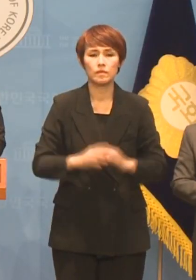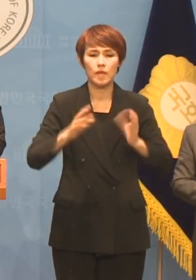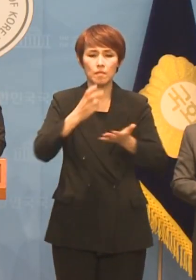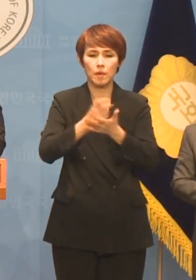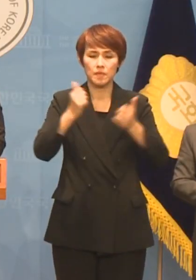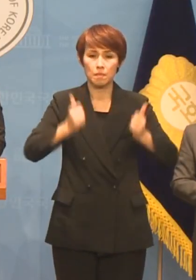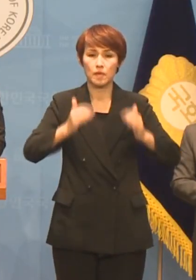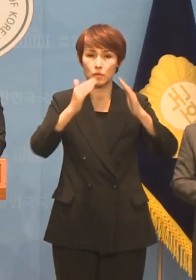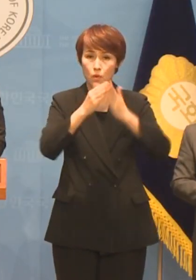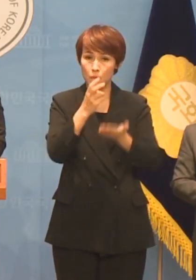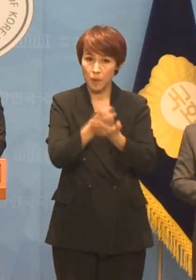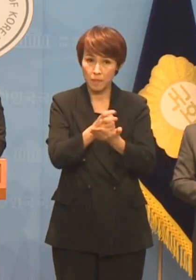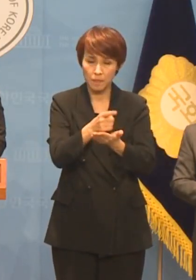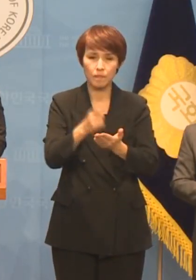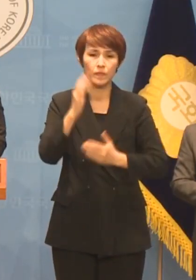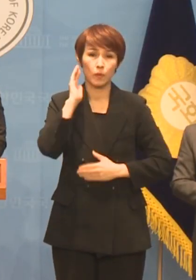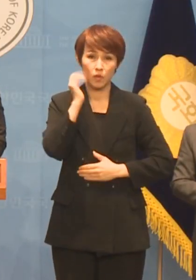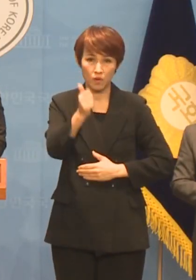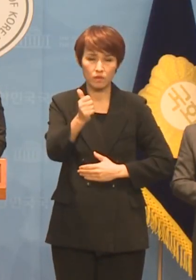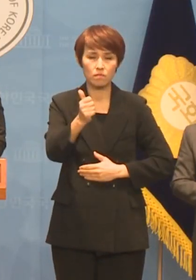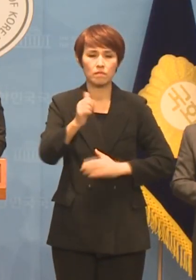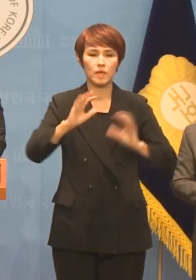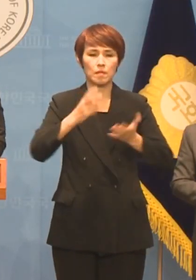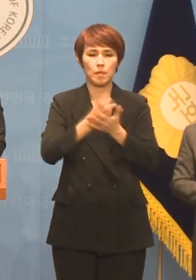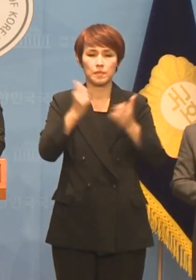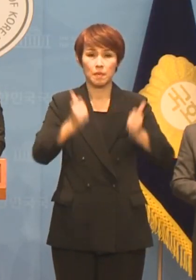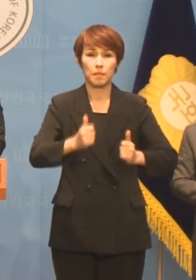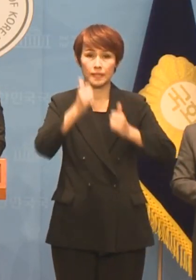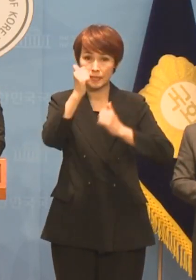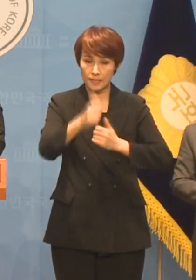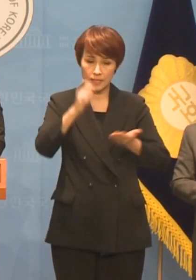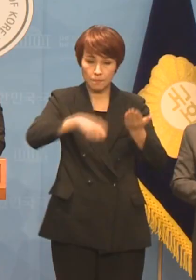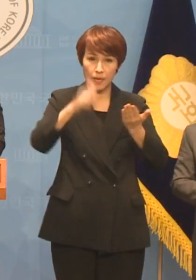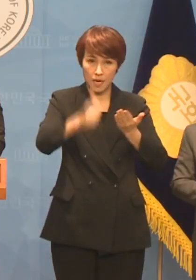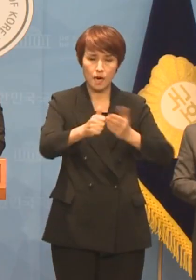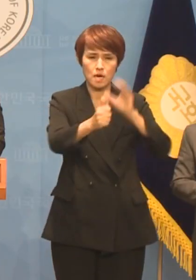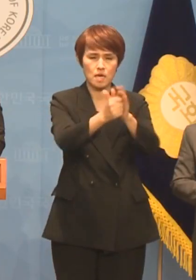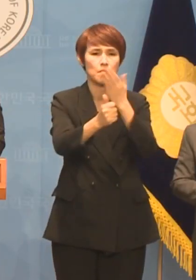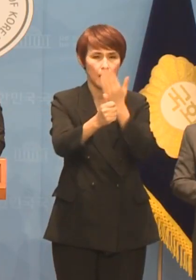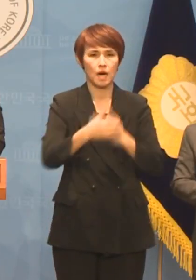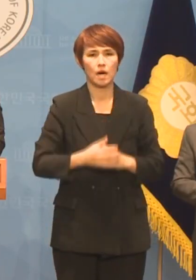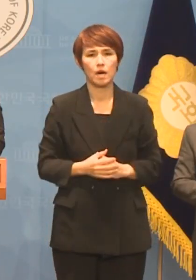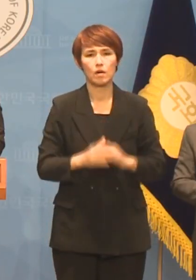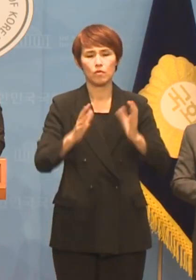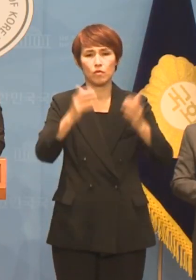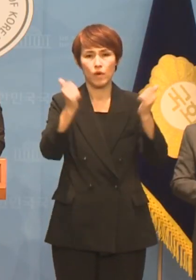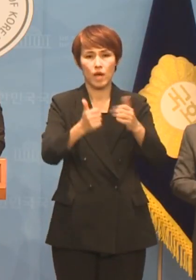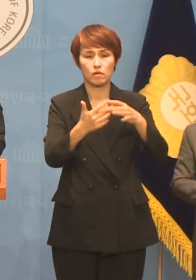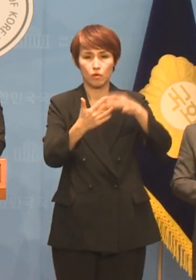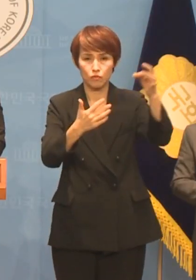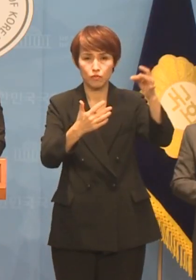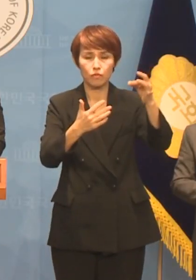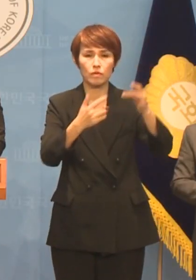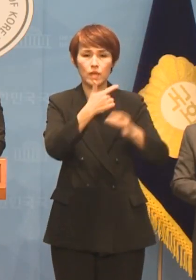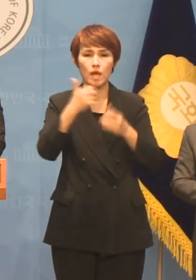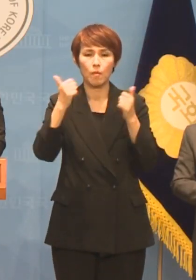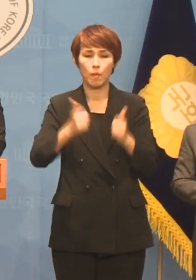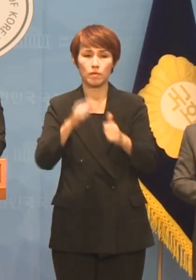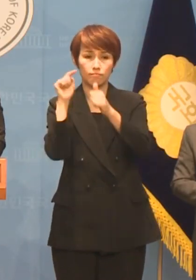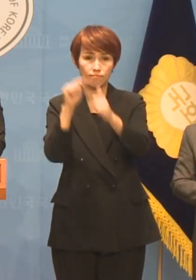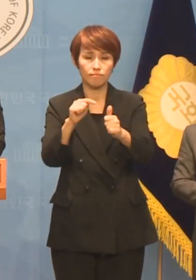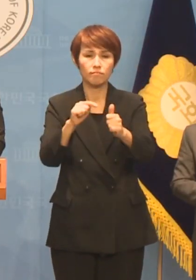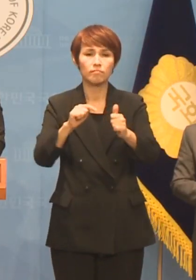헌법재판소 법에 따르면 대통령은 헌법재판관을 임명할 수 있으며 국회 선출 및 대법원 지명 몫의